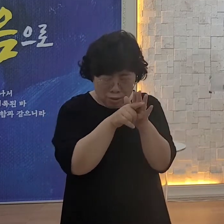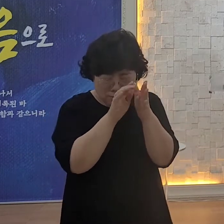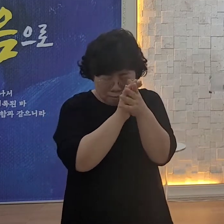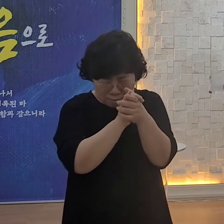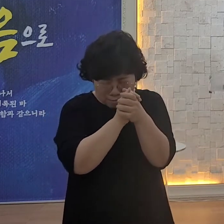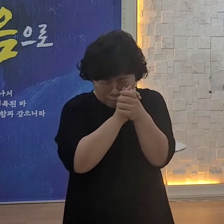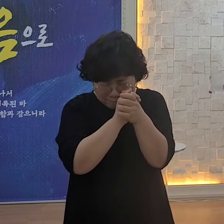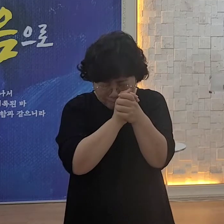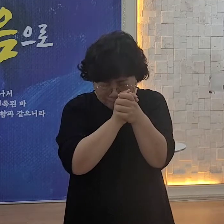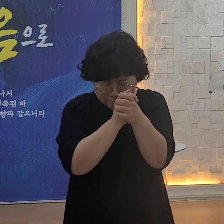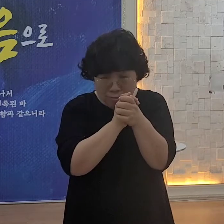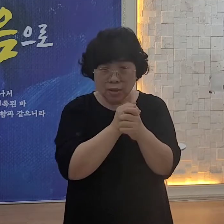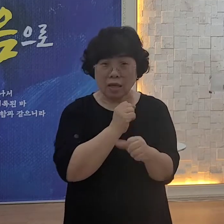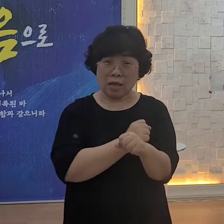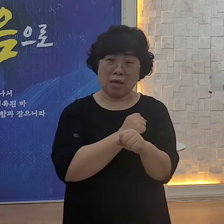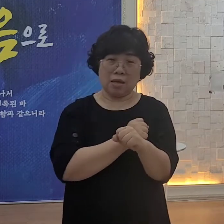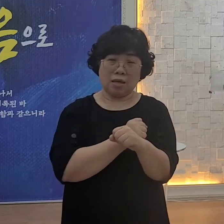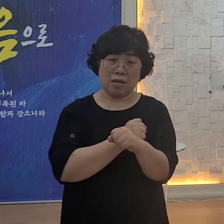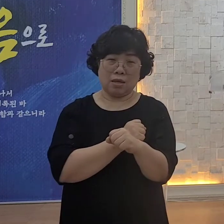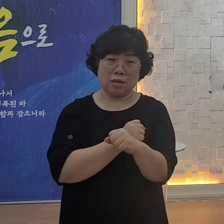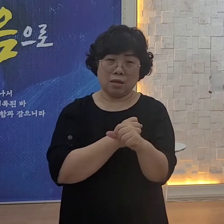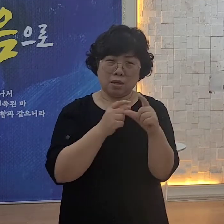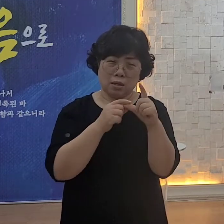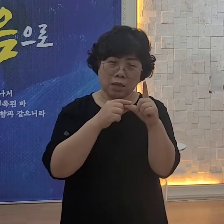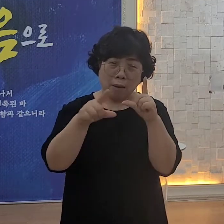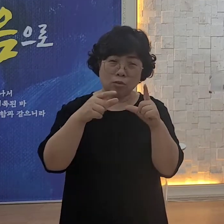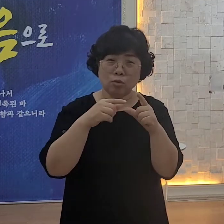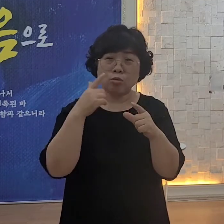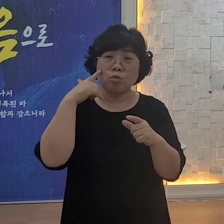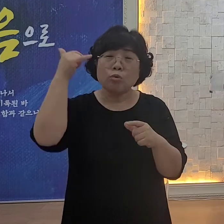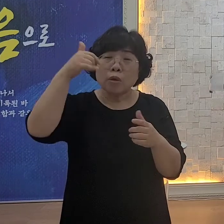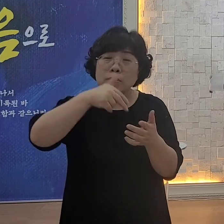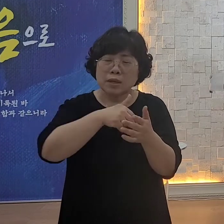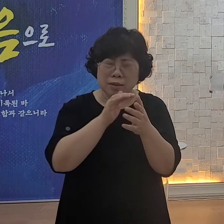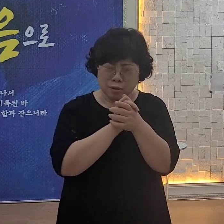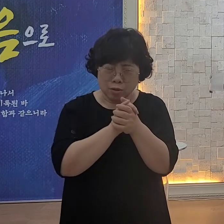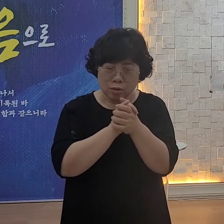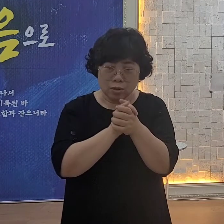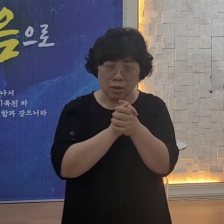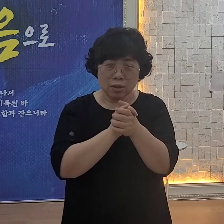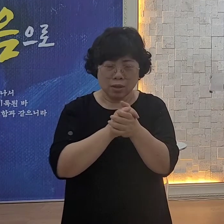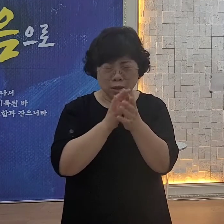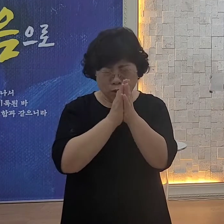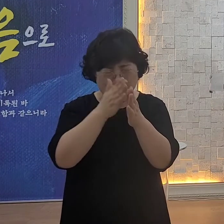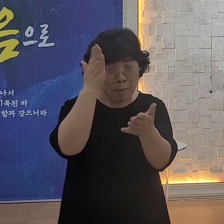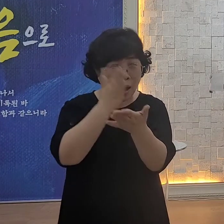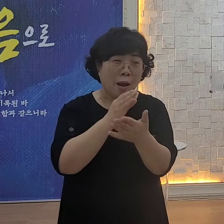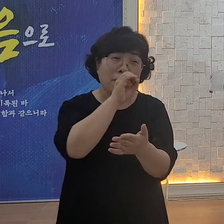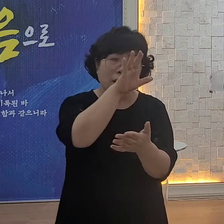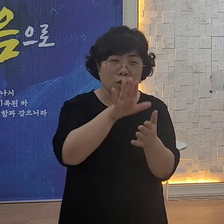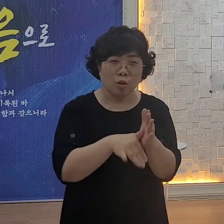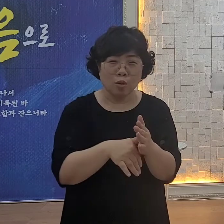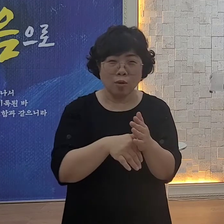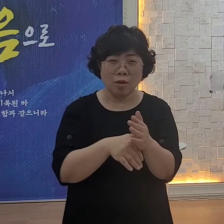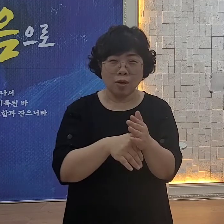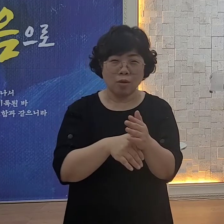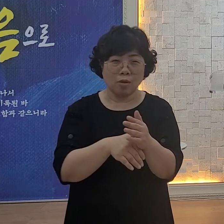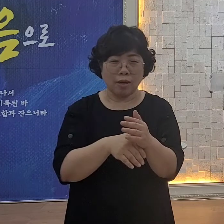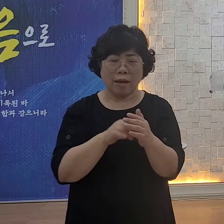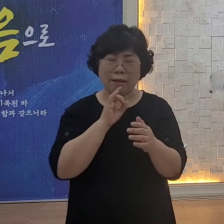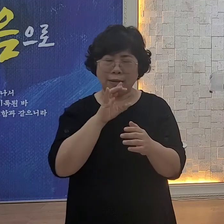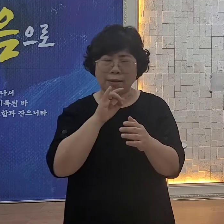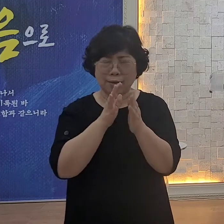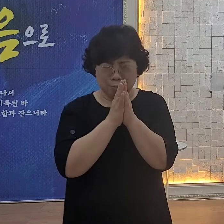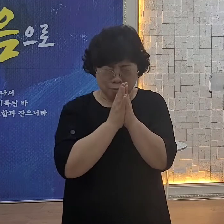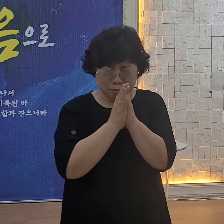그때 웬만한 부모는 사실 다 기도하게 됩니다. 하지만 해도 자식 생각하고 사랑하는 자는 기도하게 돼 있죠.